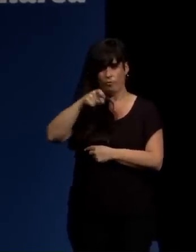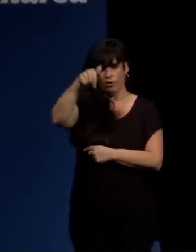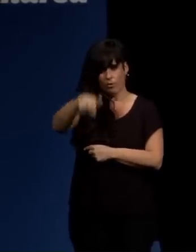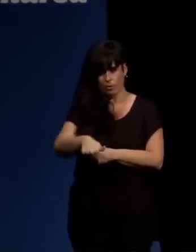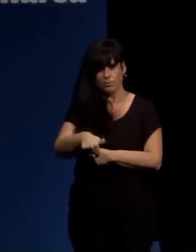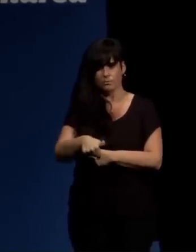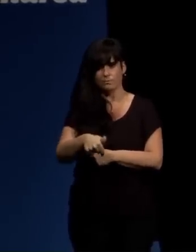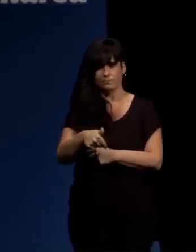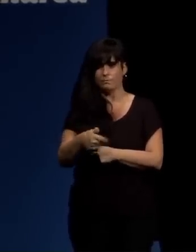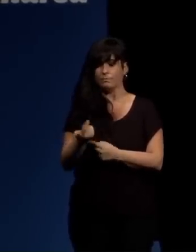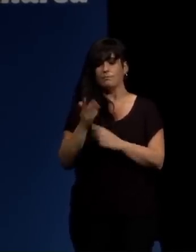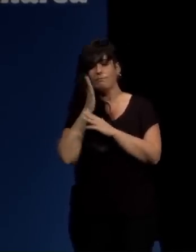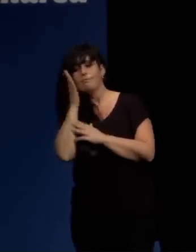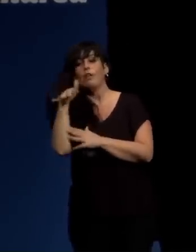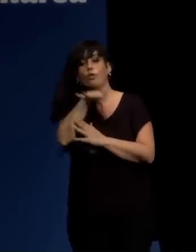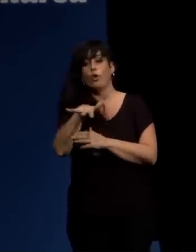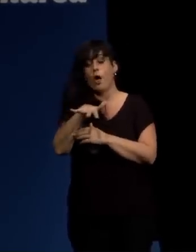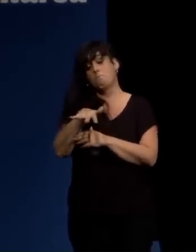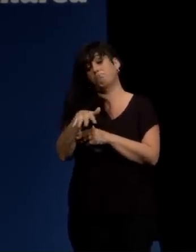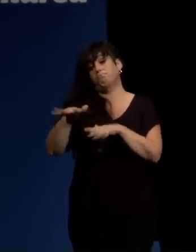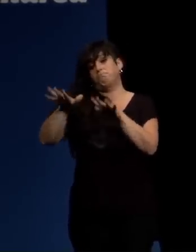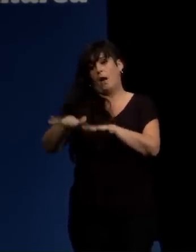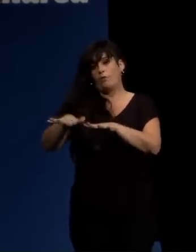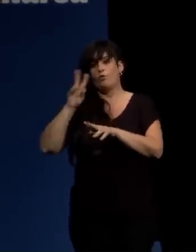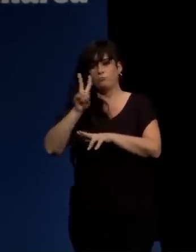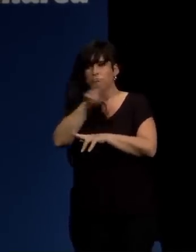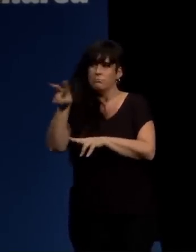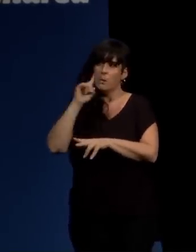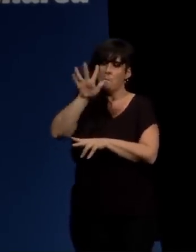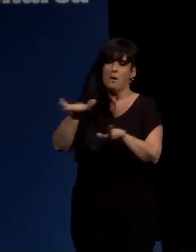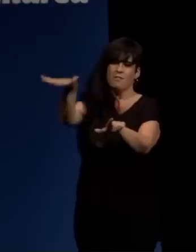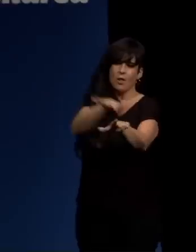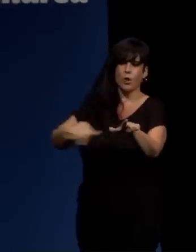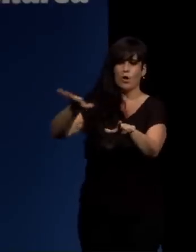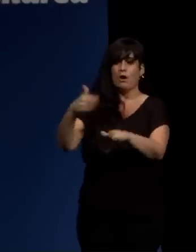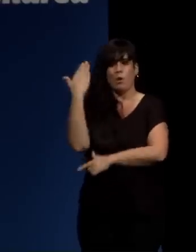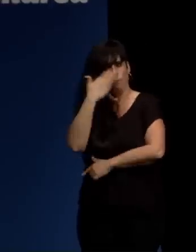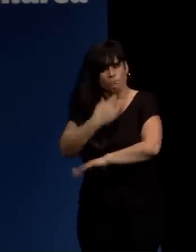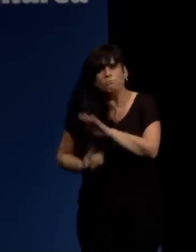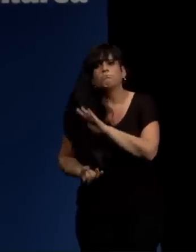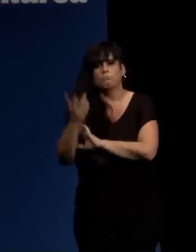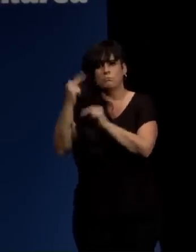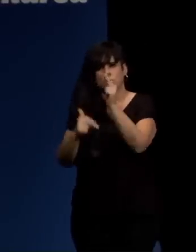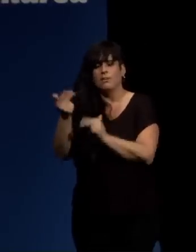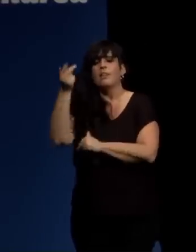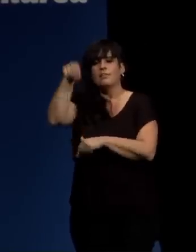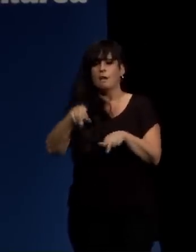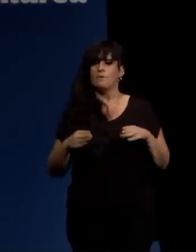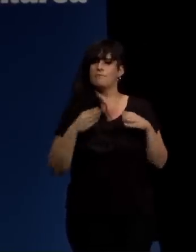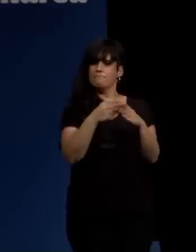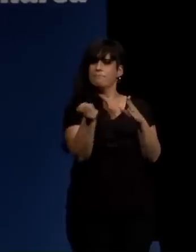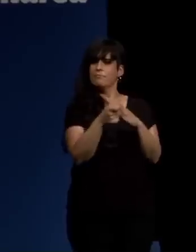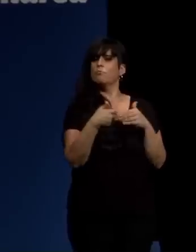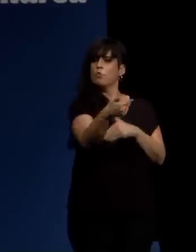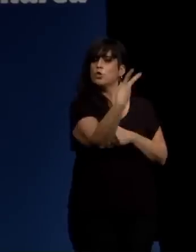e estivo no Parador. Parece ser que van facer 3 escolas, 2 hospitais, vai haber carga de traballo no sector naval para os próximos